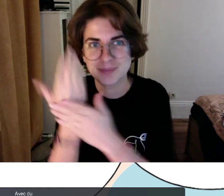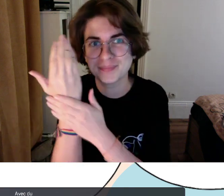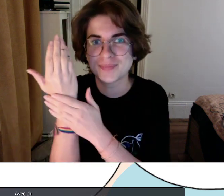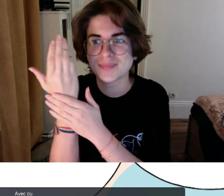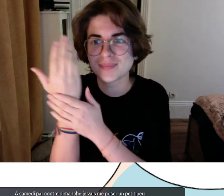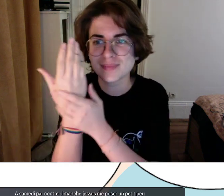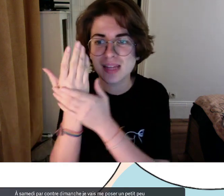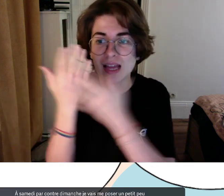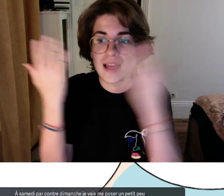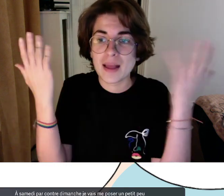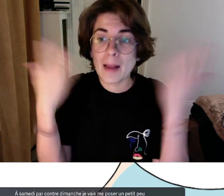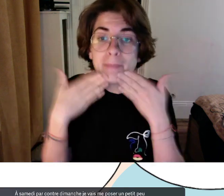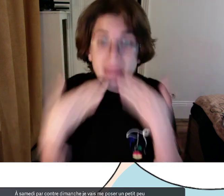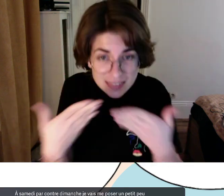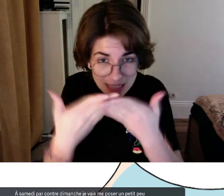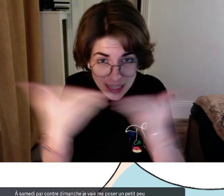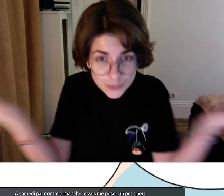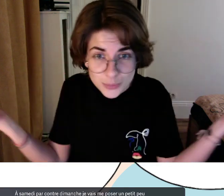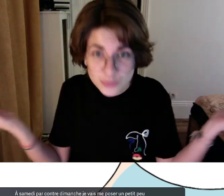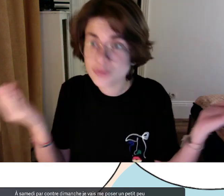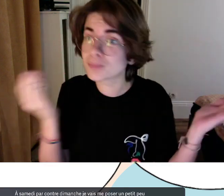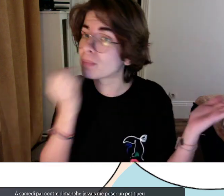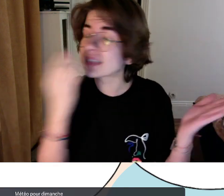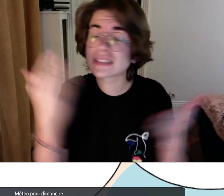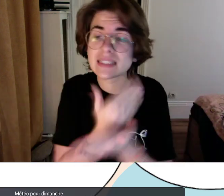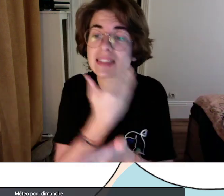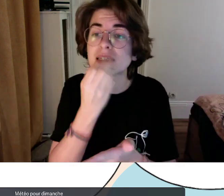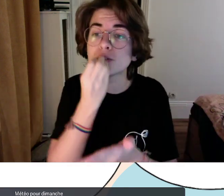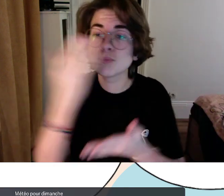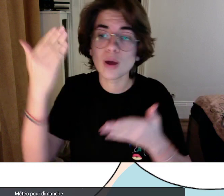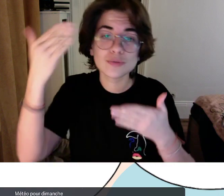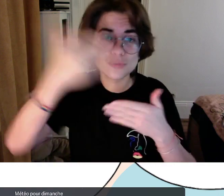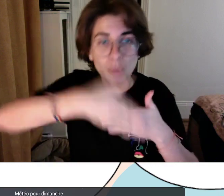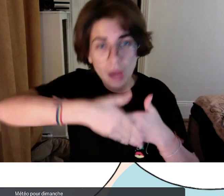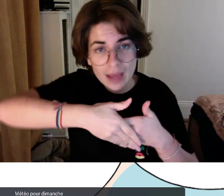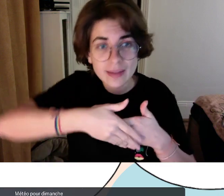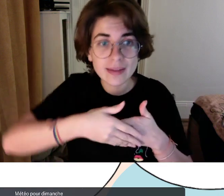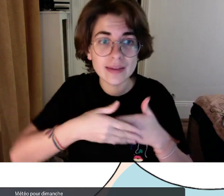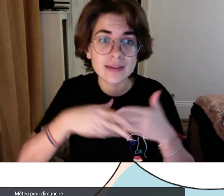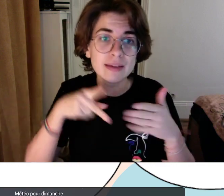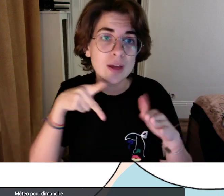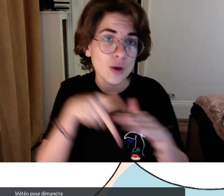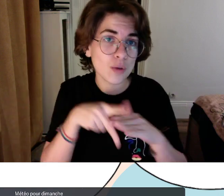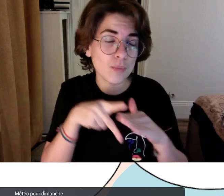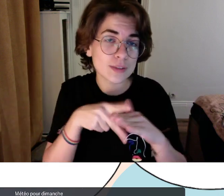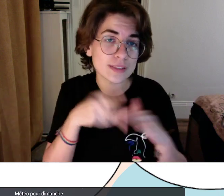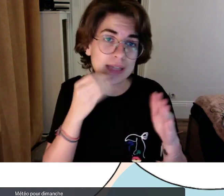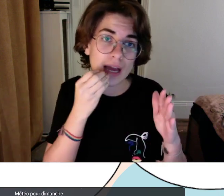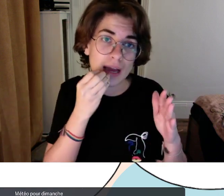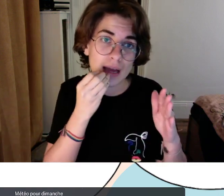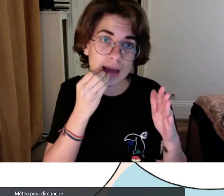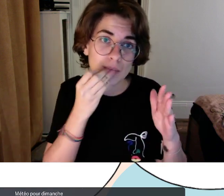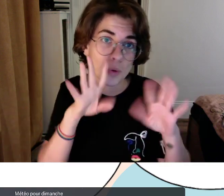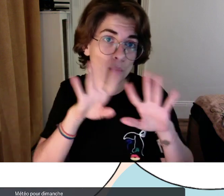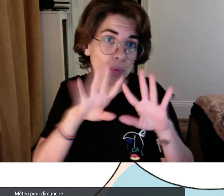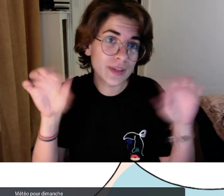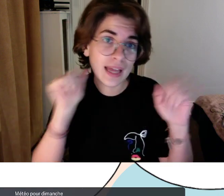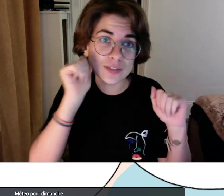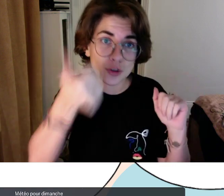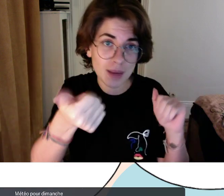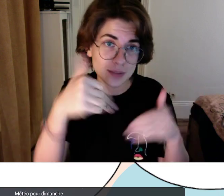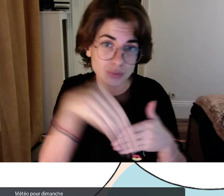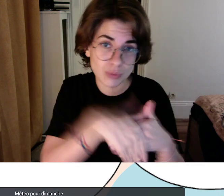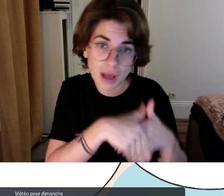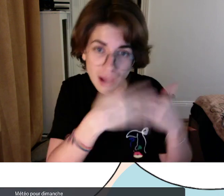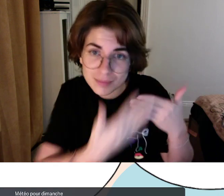matin. Merci à tous. Passez une bonne soirée et commencez un beau